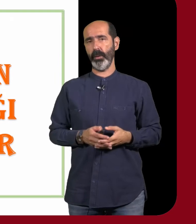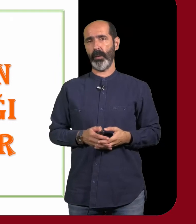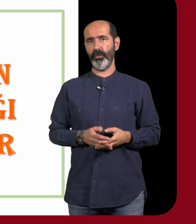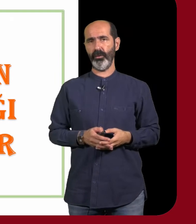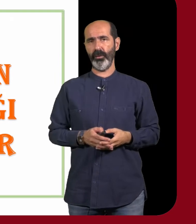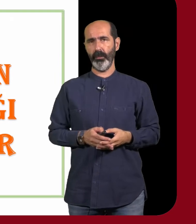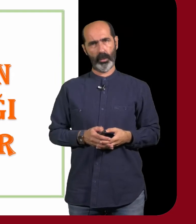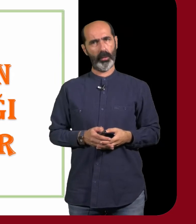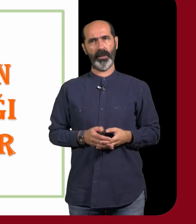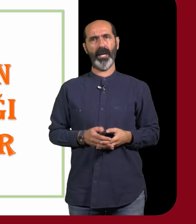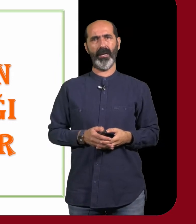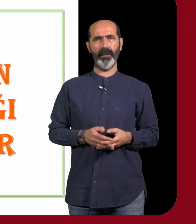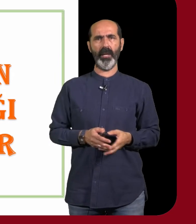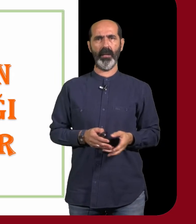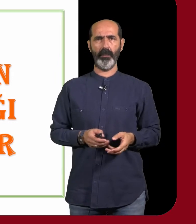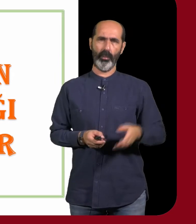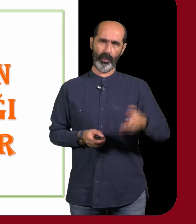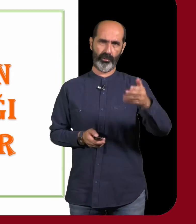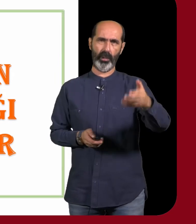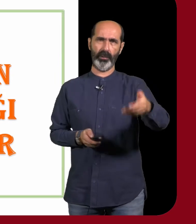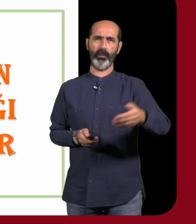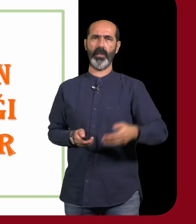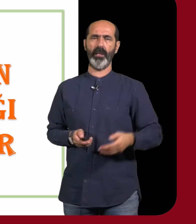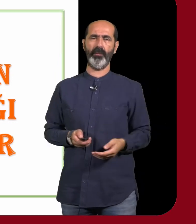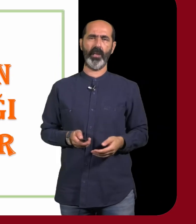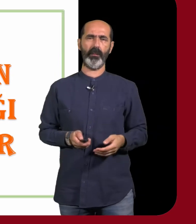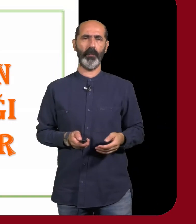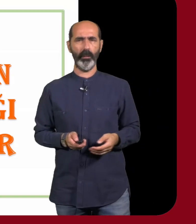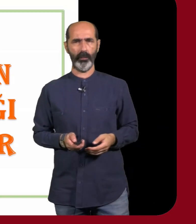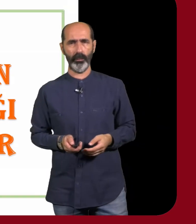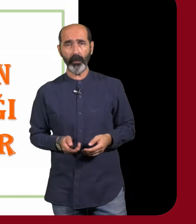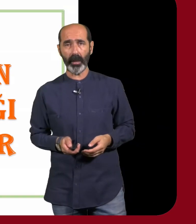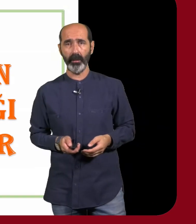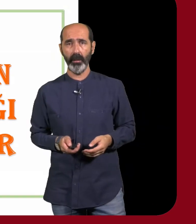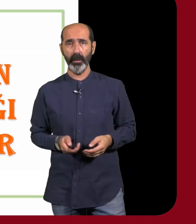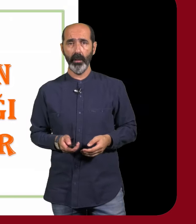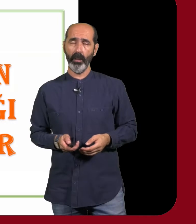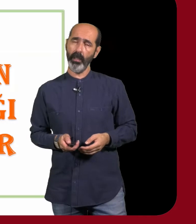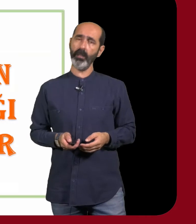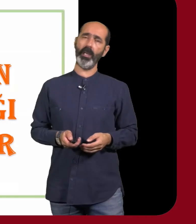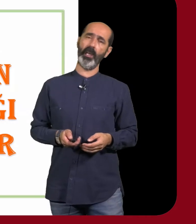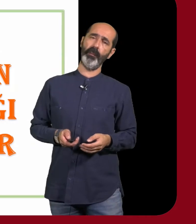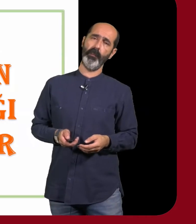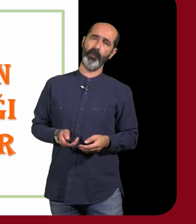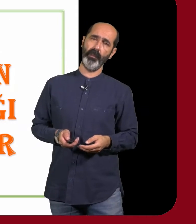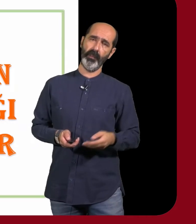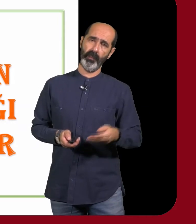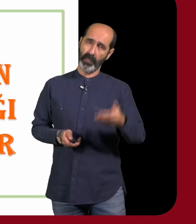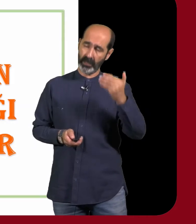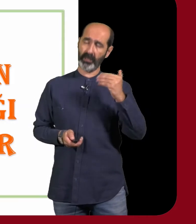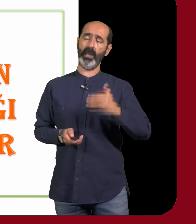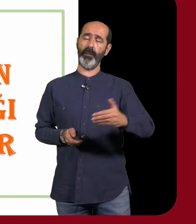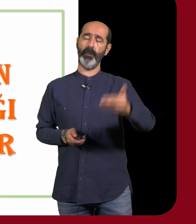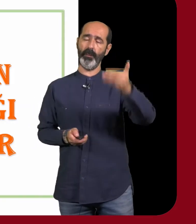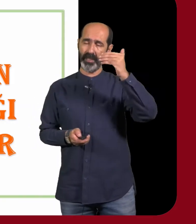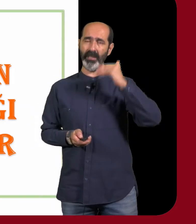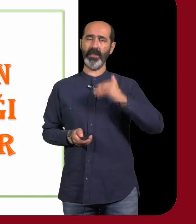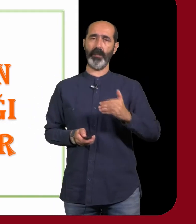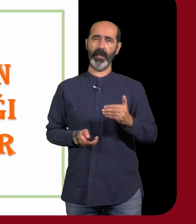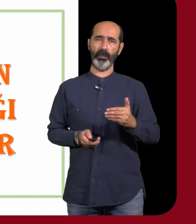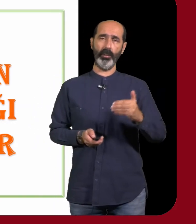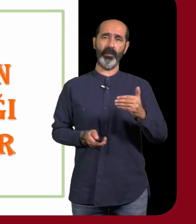takvimleri kullanmışız ve onları değerlenme alalım o şu anda kullandığımız takvim biliyorsunuz ama ilk takvimimiz ilk